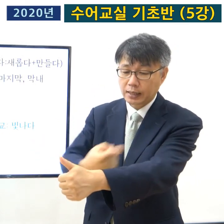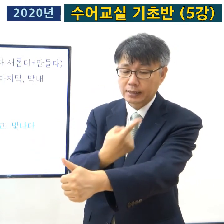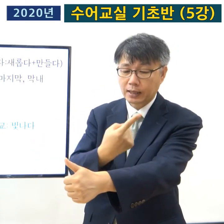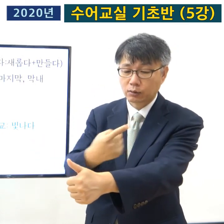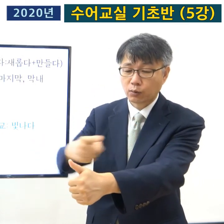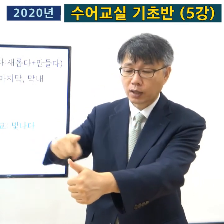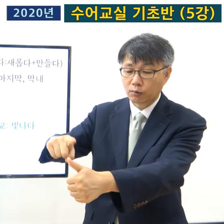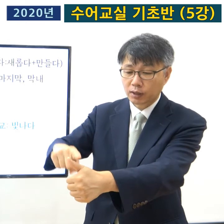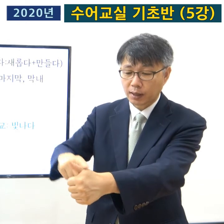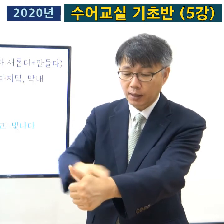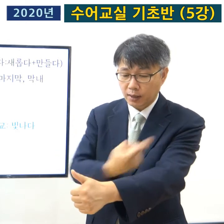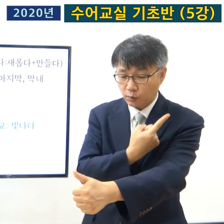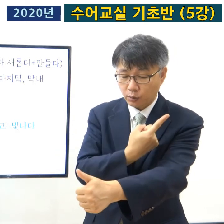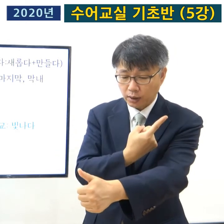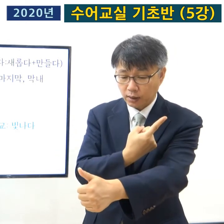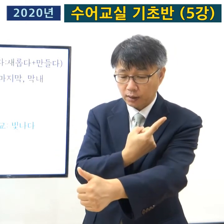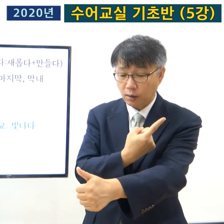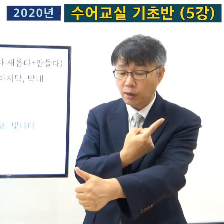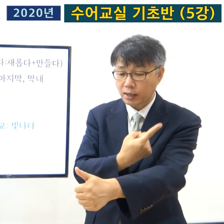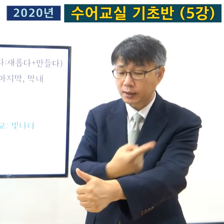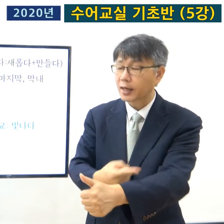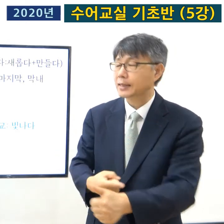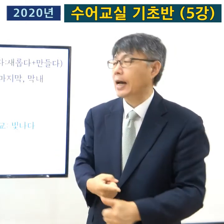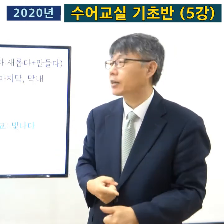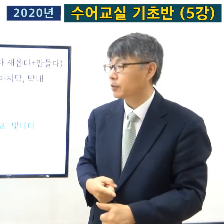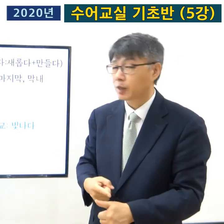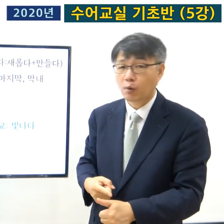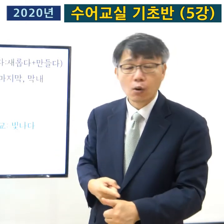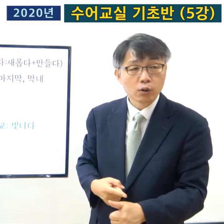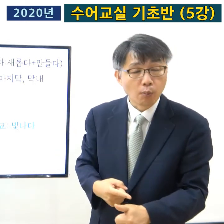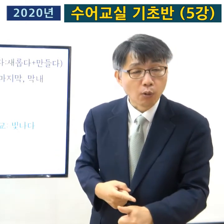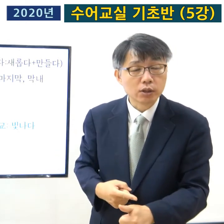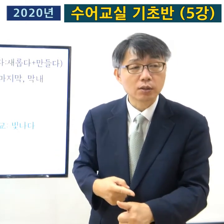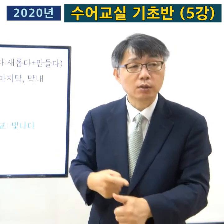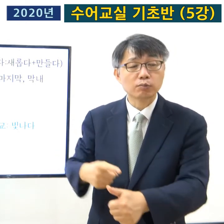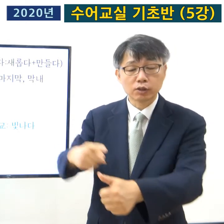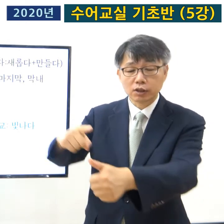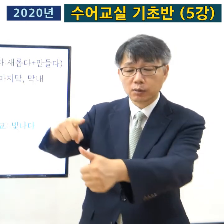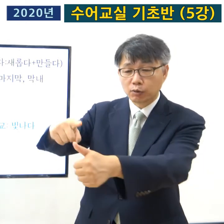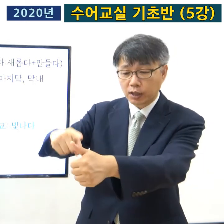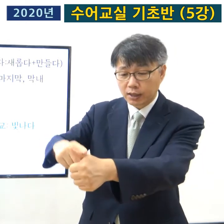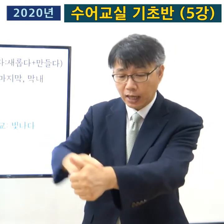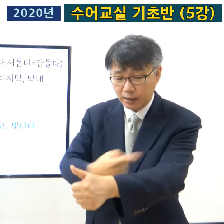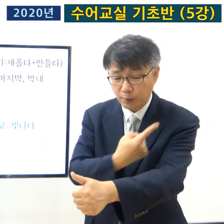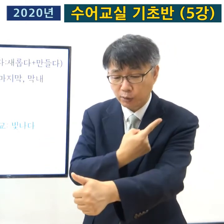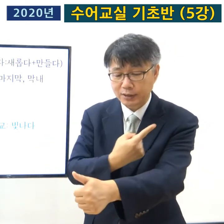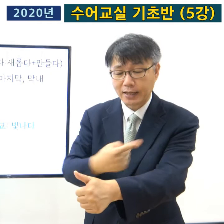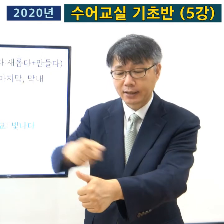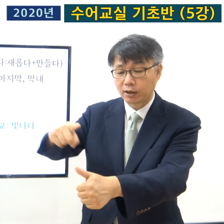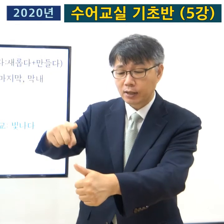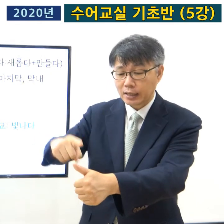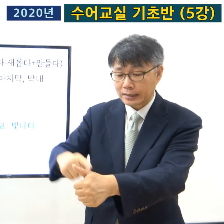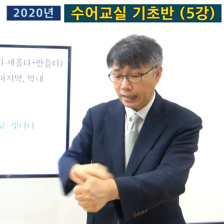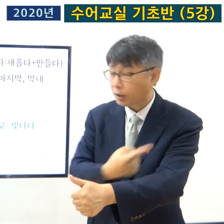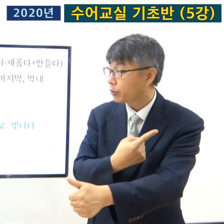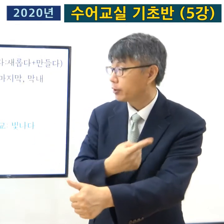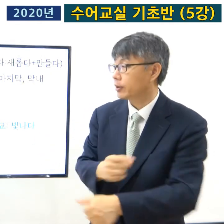살짝 손가락으로 이렇게 넘어가는 게 자연입니다. 이게 뭐지? 이런 느낌으로 이렇게 살펴보는 게 자연인데요.